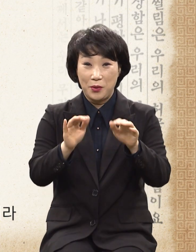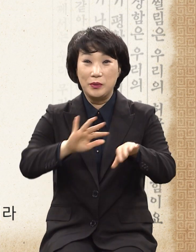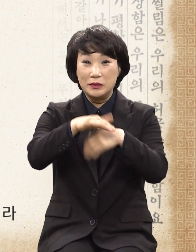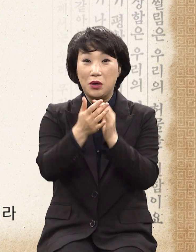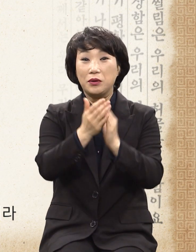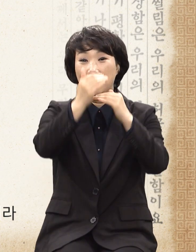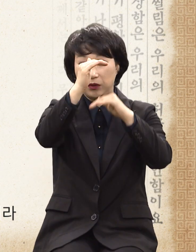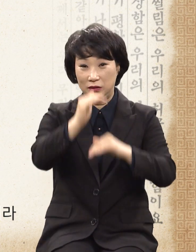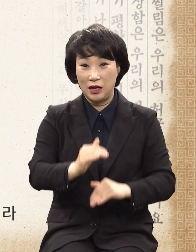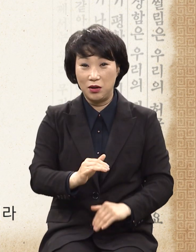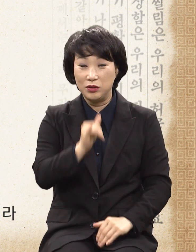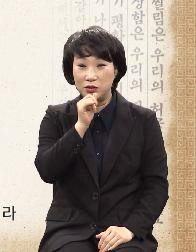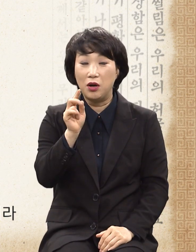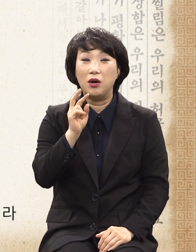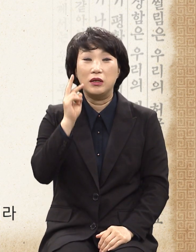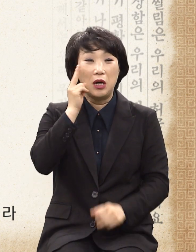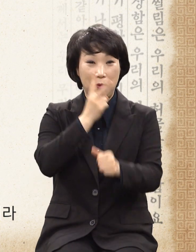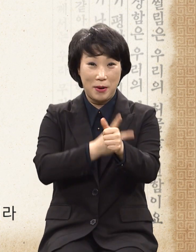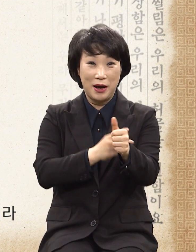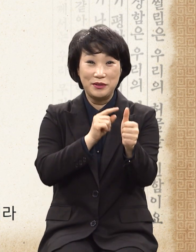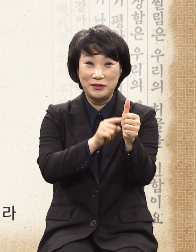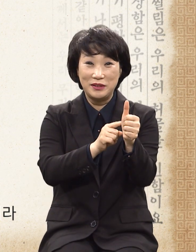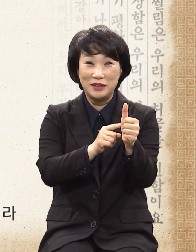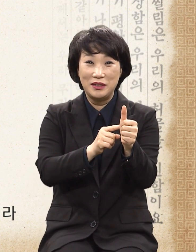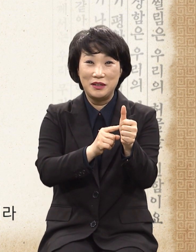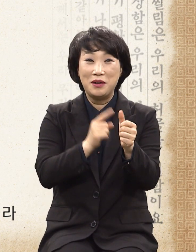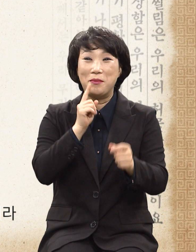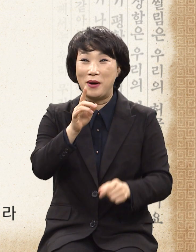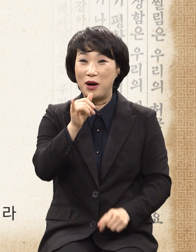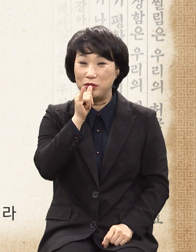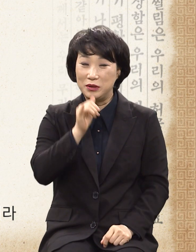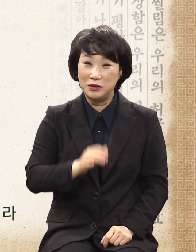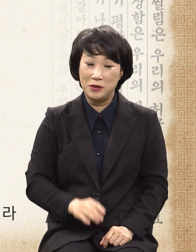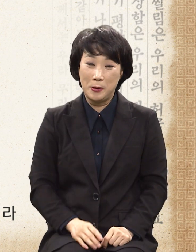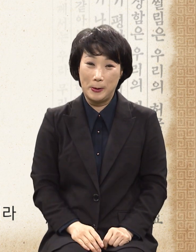본문에 사도 바울은 말합니다.